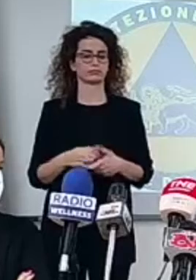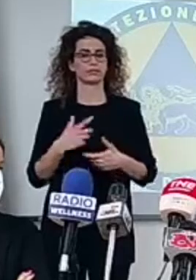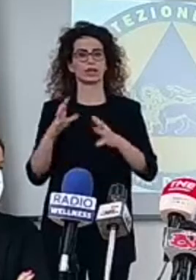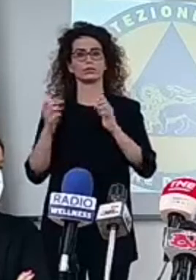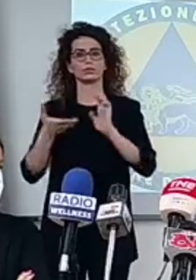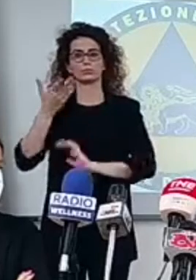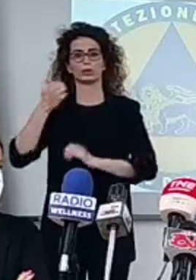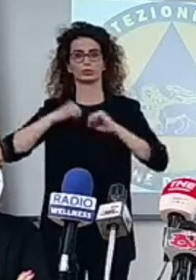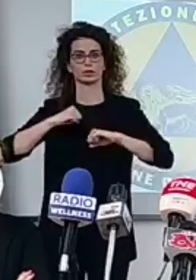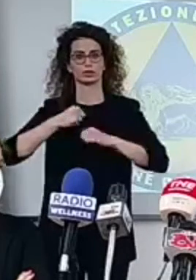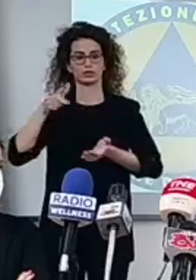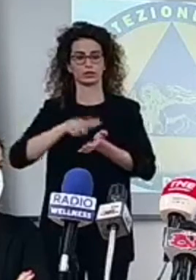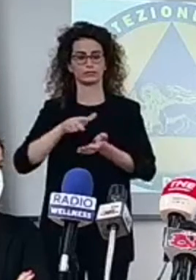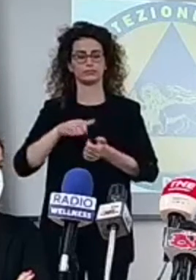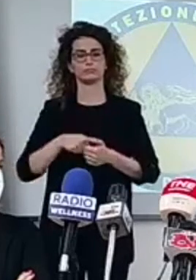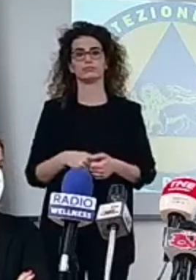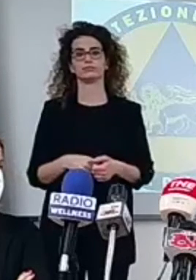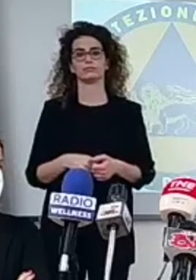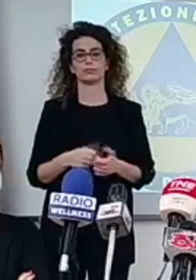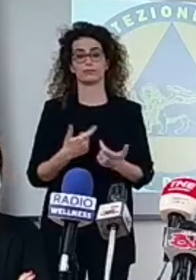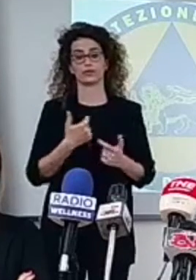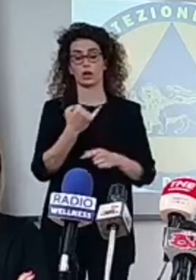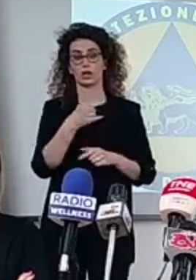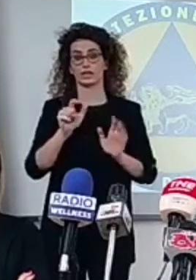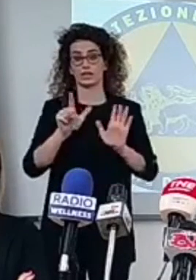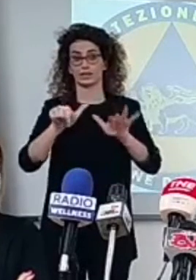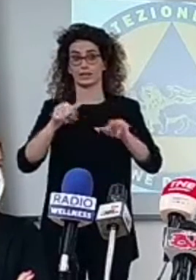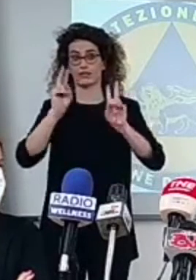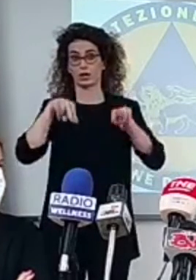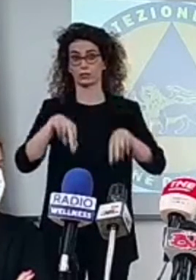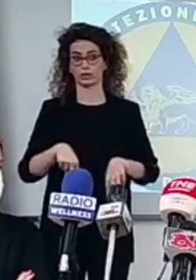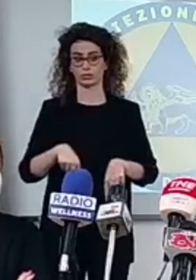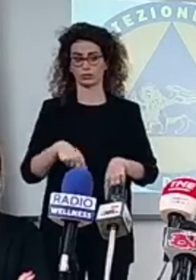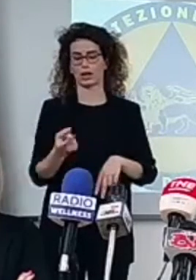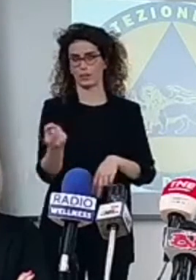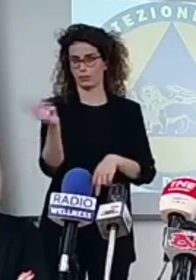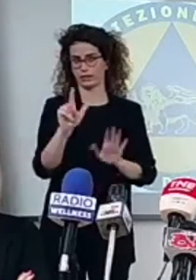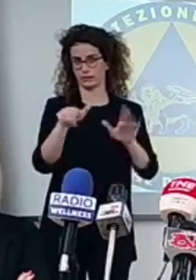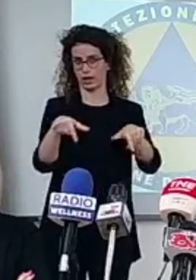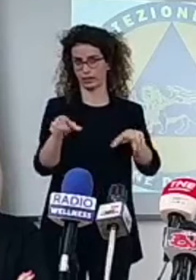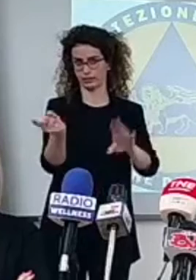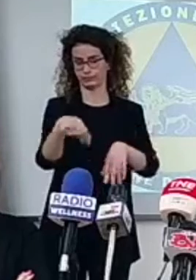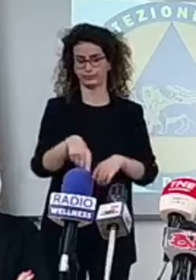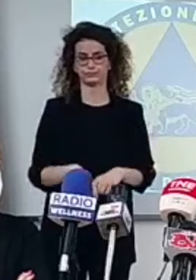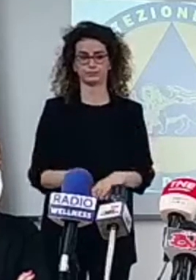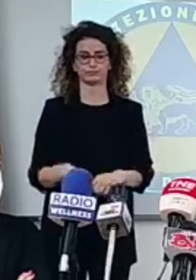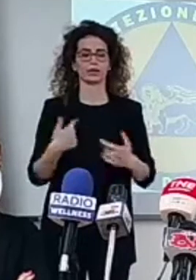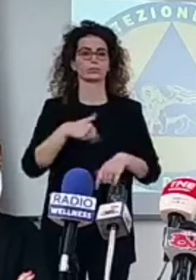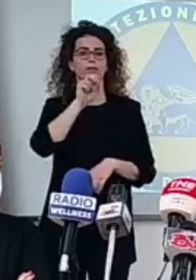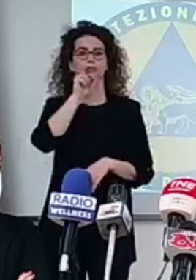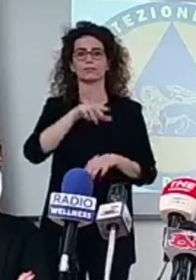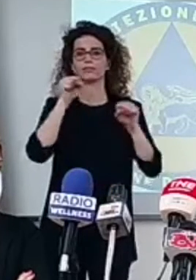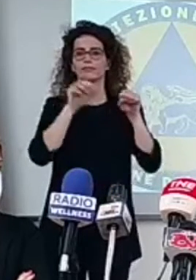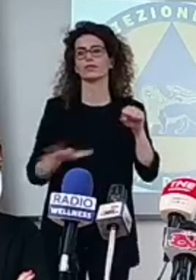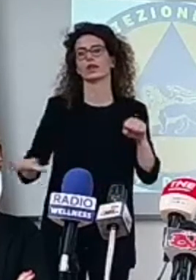sanità si avvia remo all'ultima settimana di valutazione che quella prossima quindi un appello tutti i